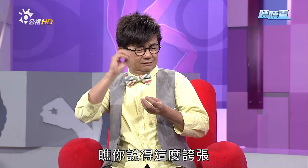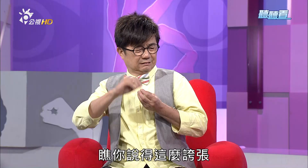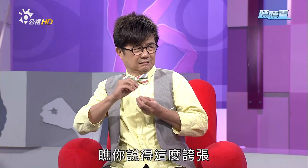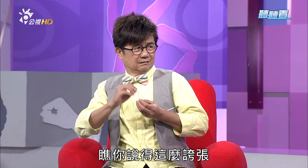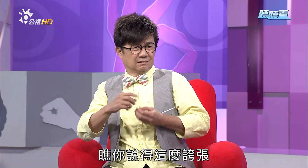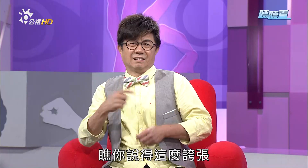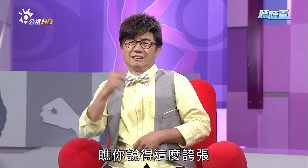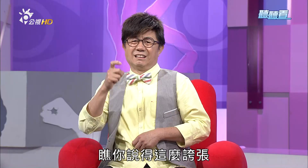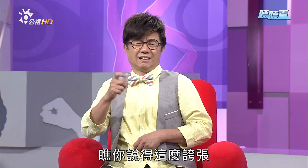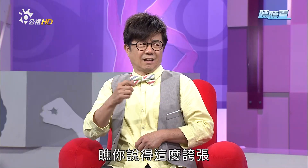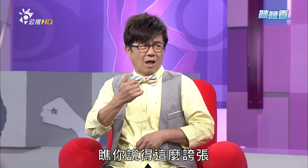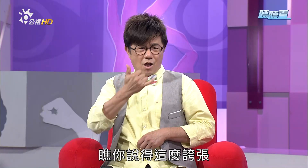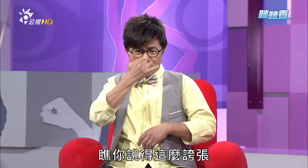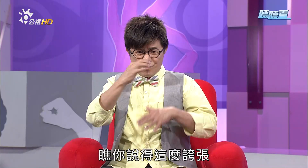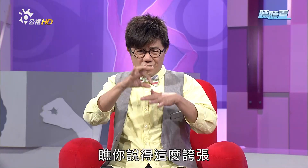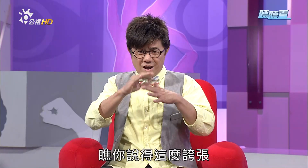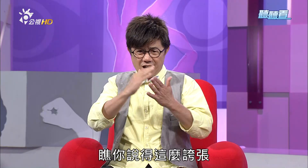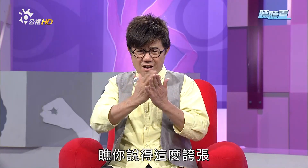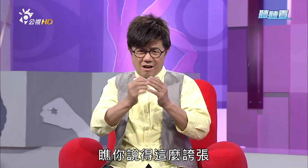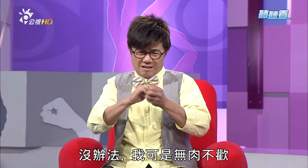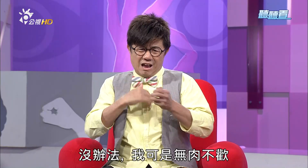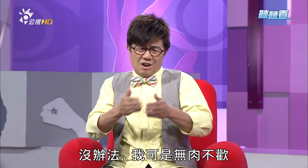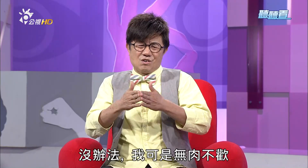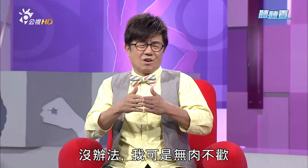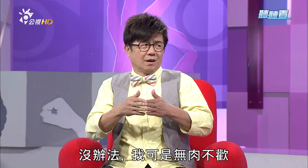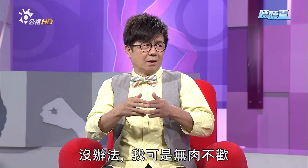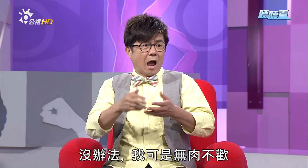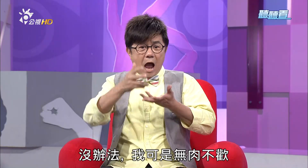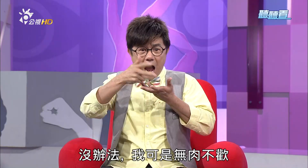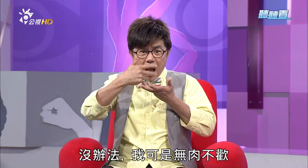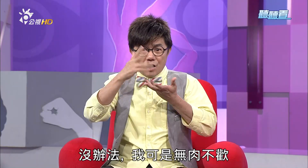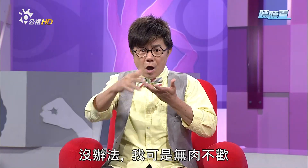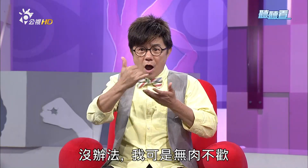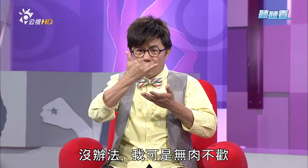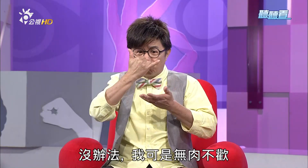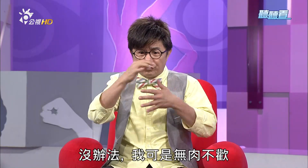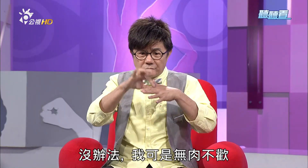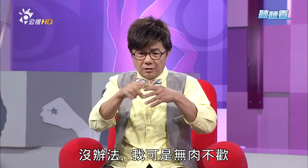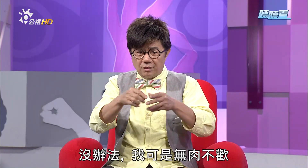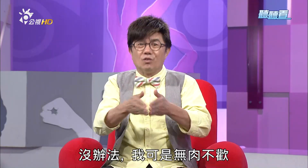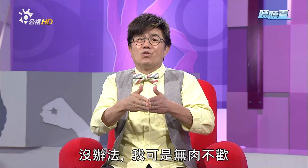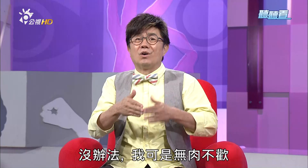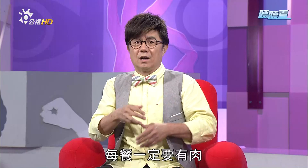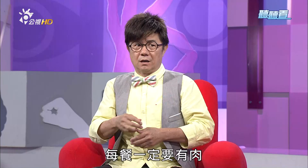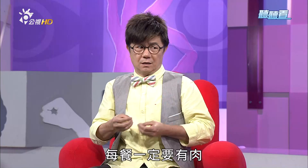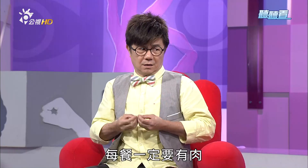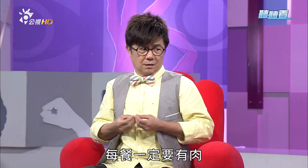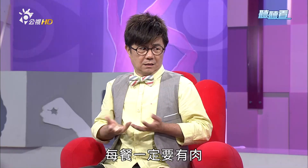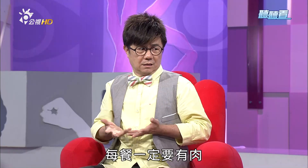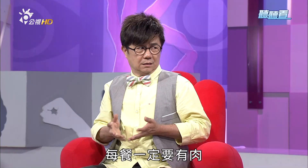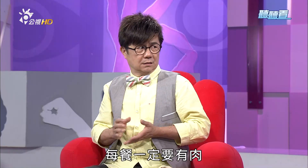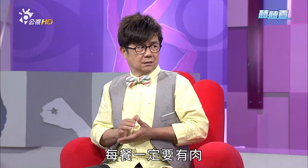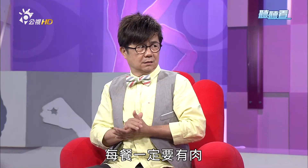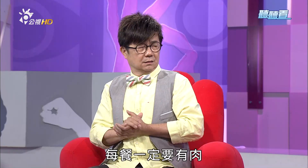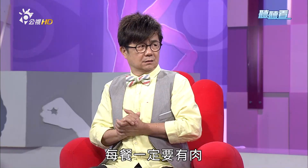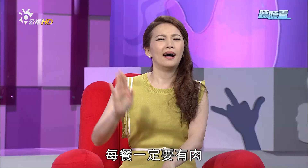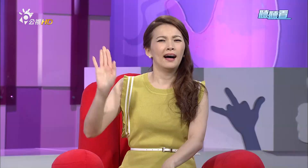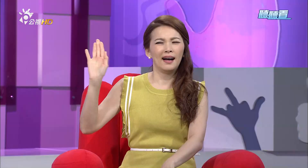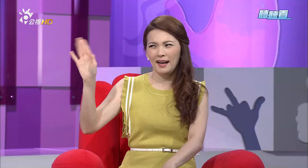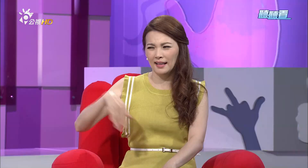瞧你说的这么夸张啊。没办法，我可是无肉不欢，每餐一定要有肉。 哎